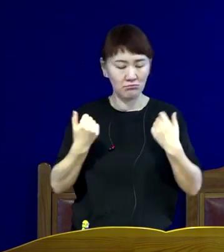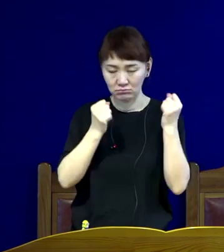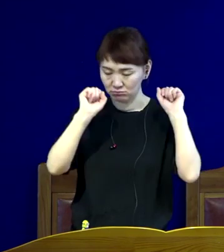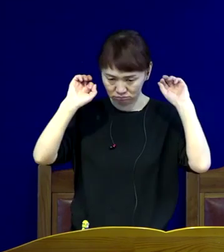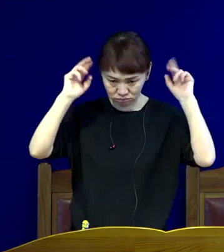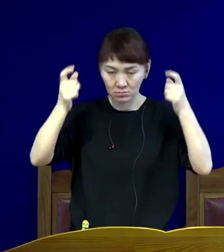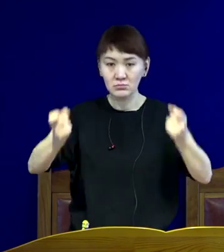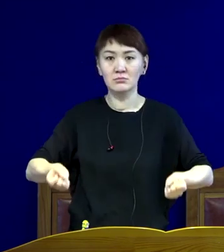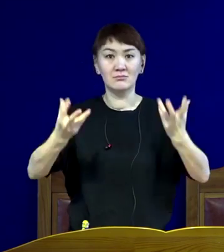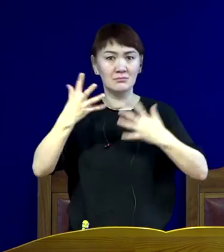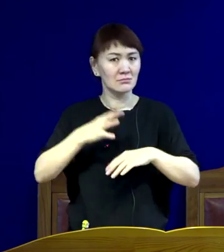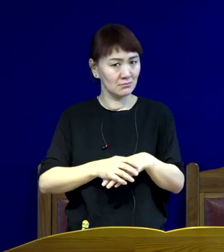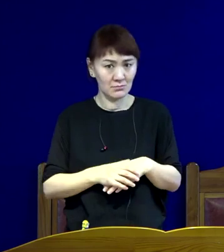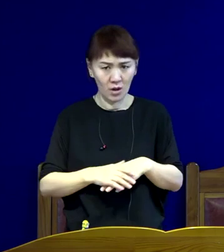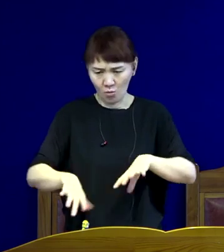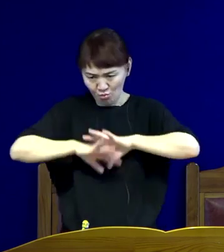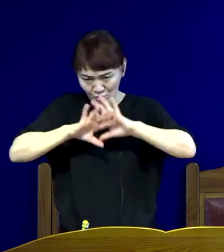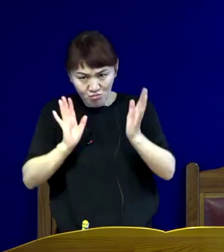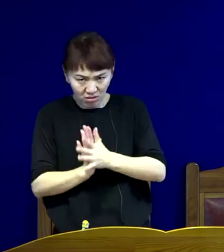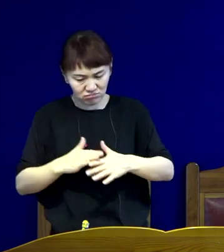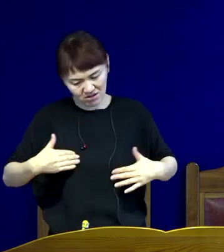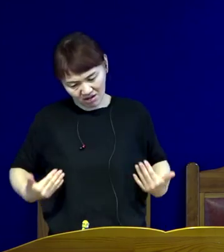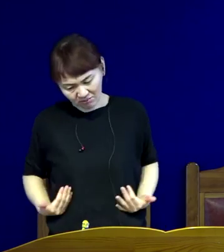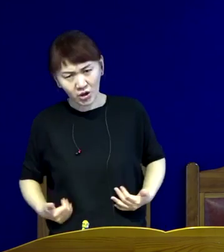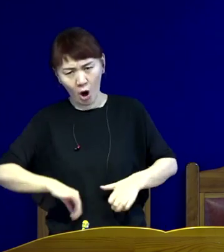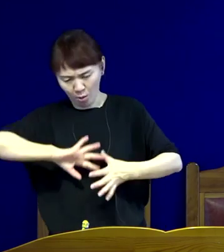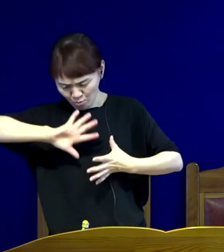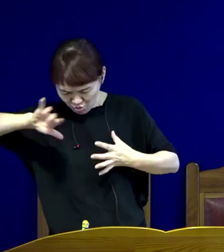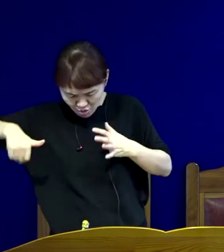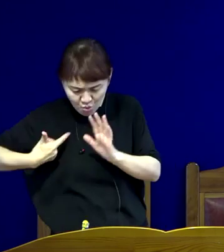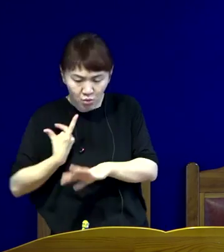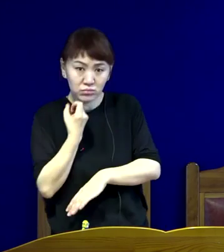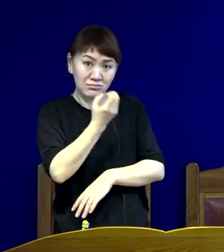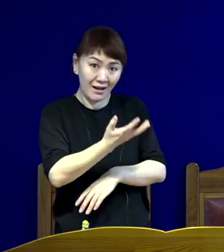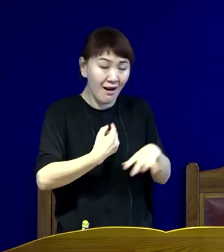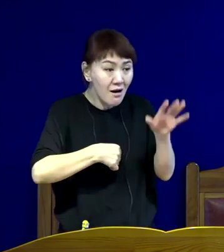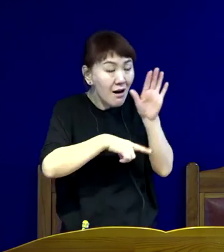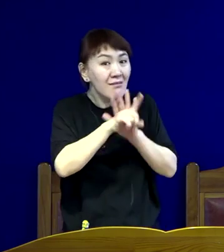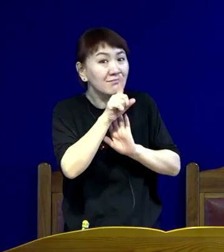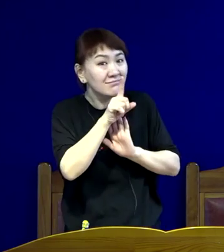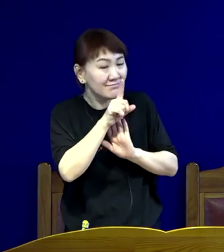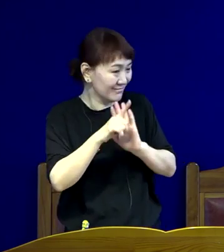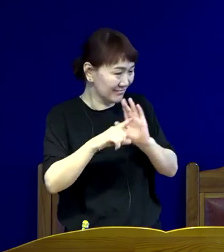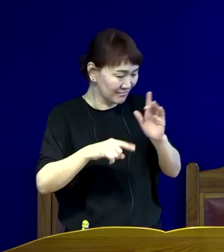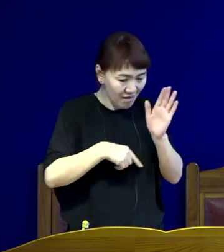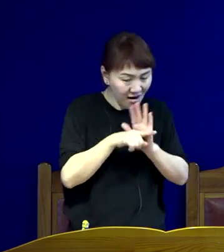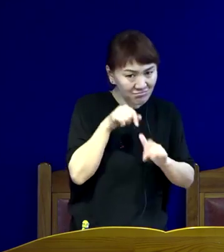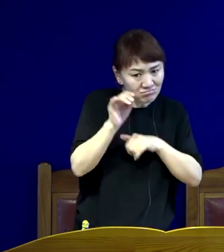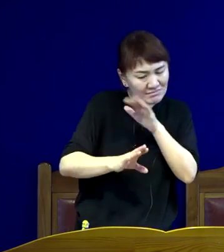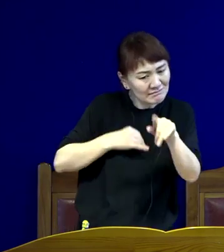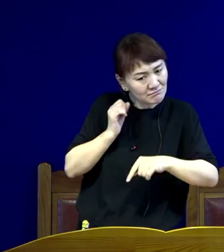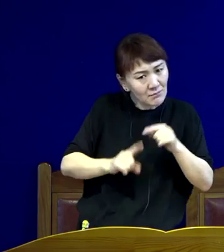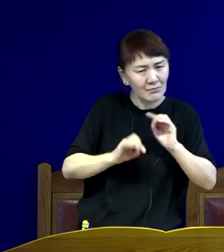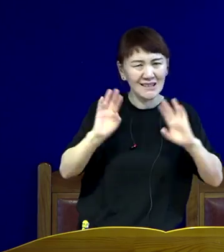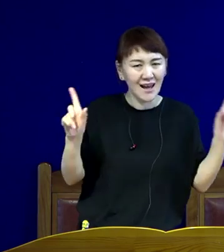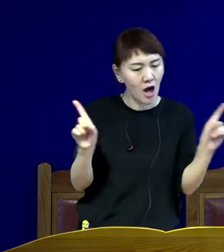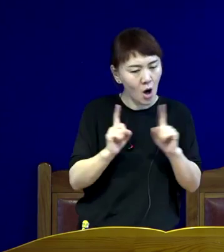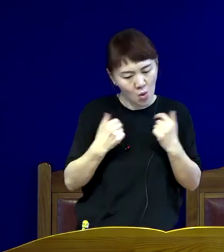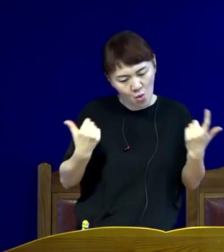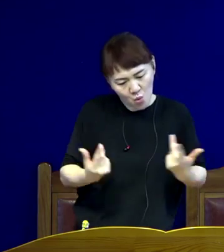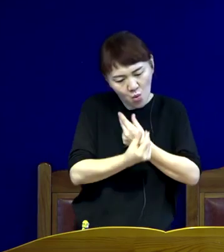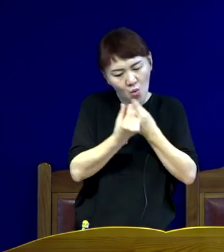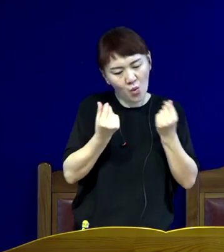복주일에 비비인데 예르지 힐 찾았다고 하. 여기 안 힐 찾다 야무르슨 드린시게 바이함을 부울 사. 성경에서는 좋은 말을